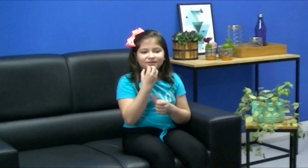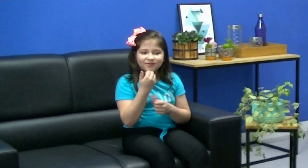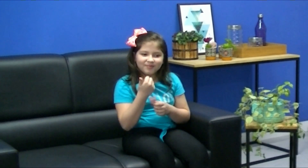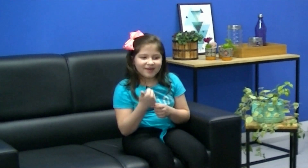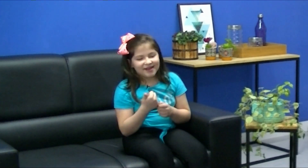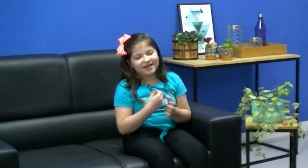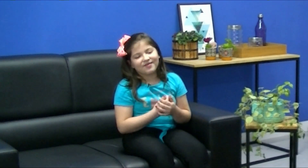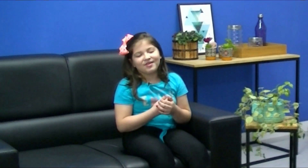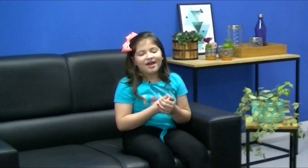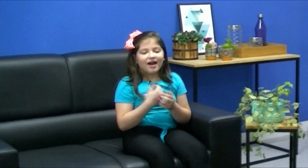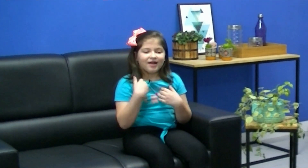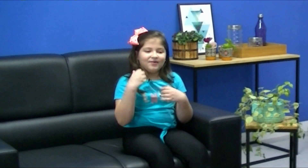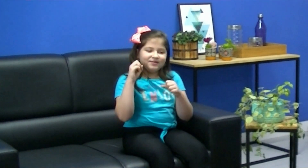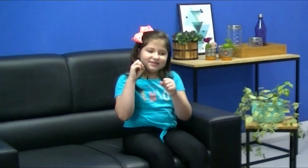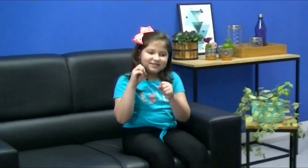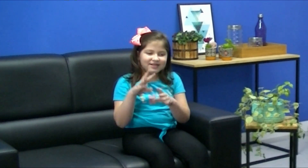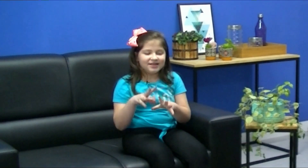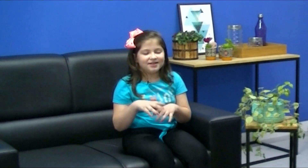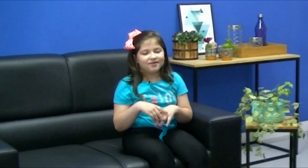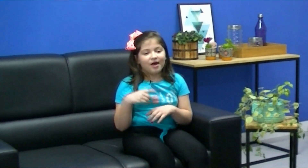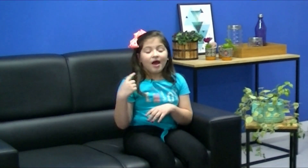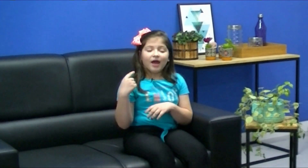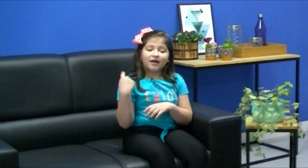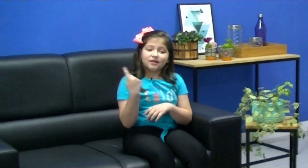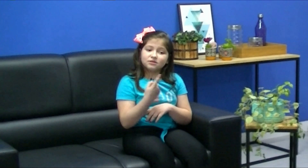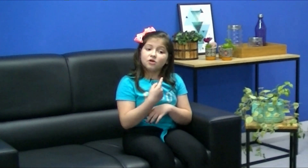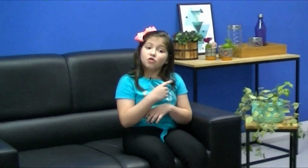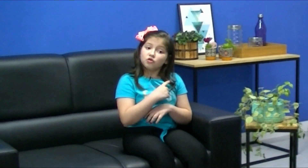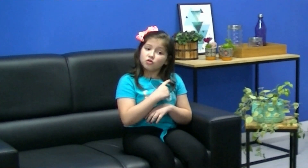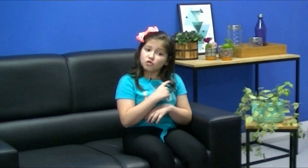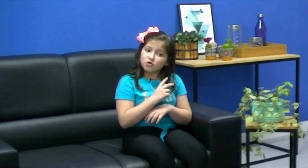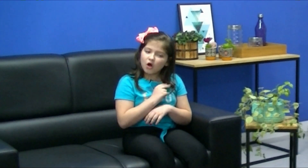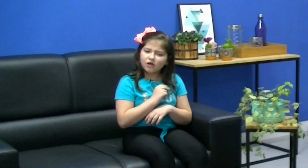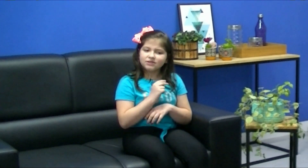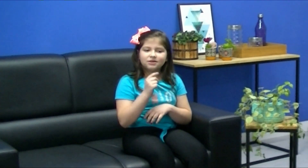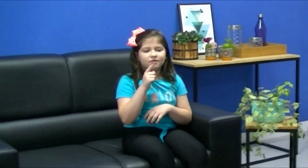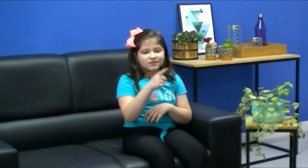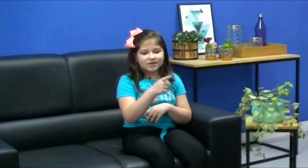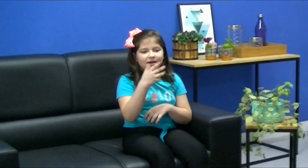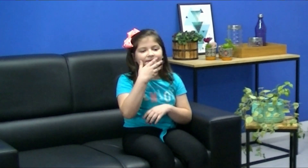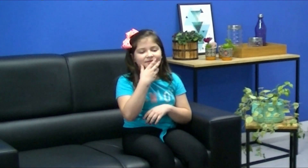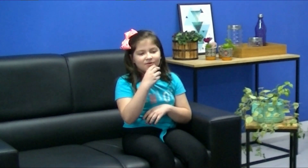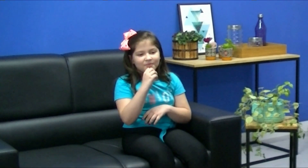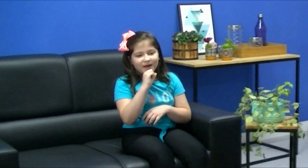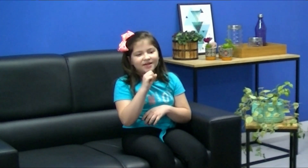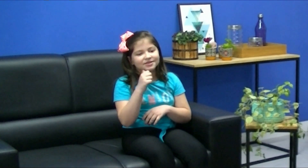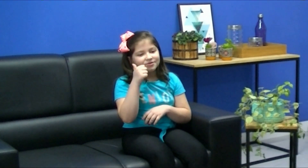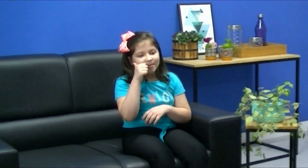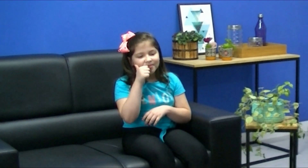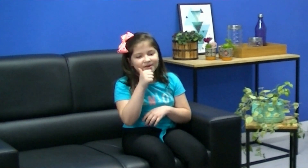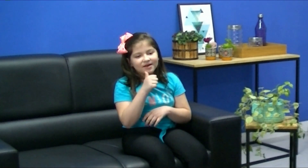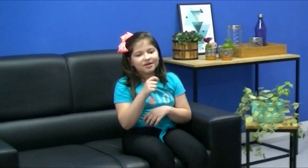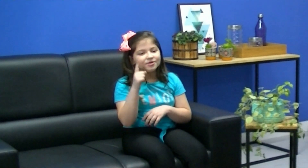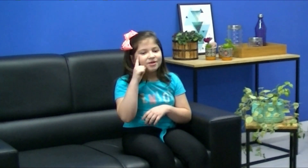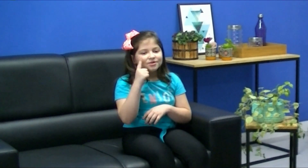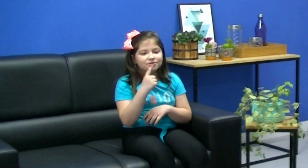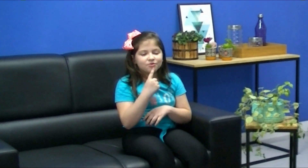tudo bem? Aí eu ensino, aí elas, nossa, seu pai e sua mãe,